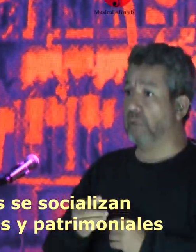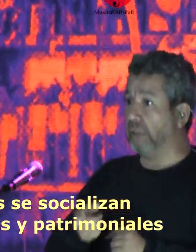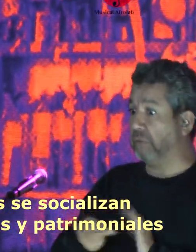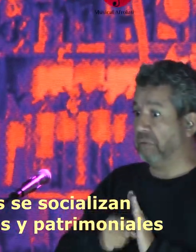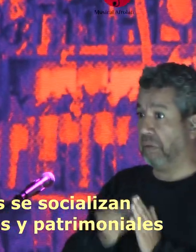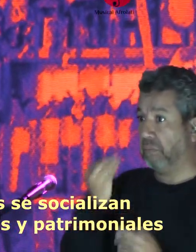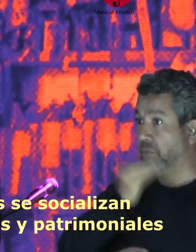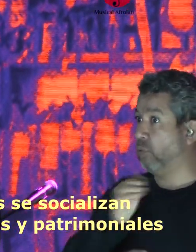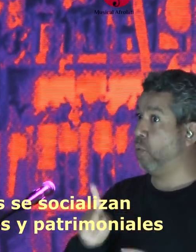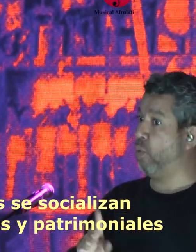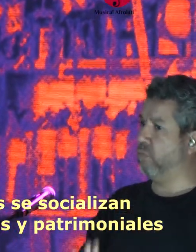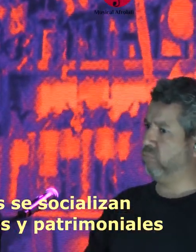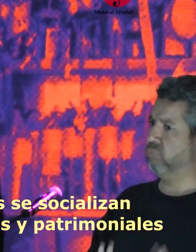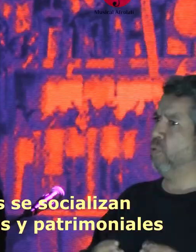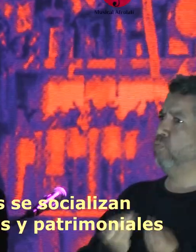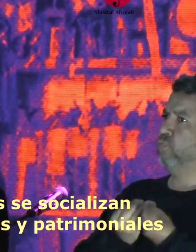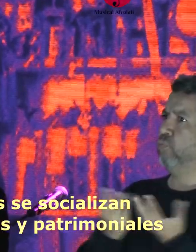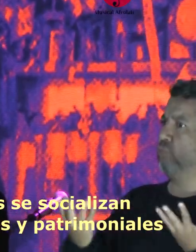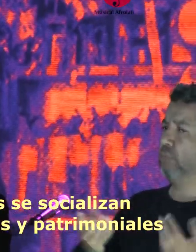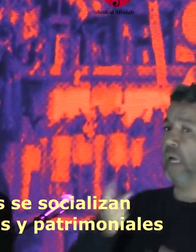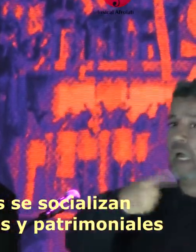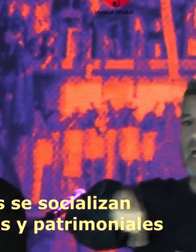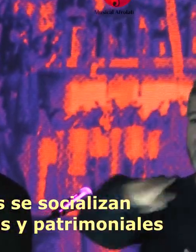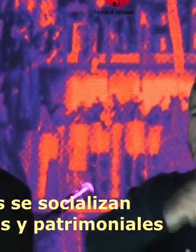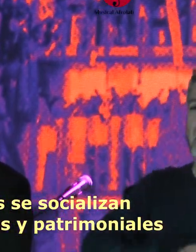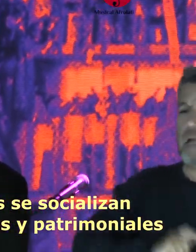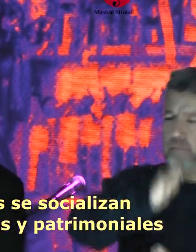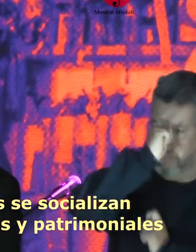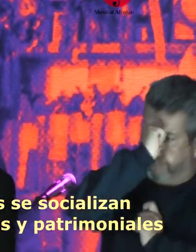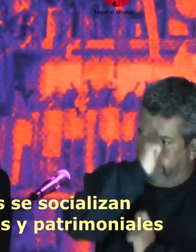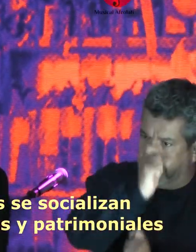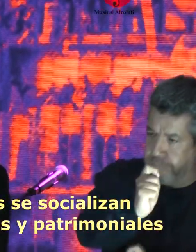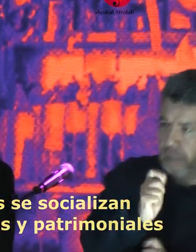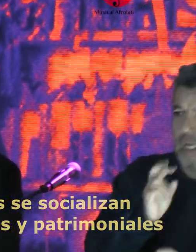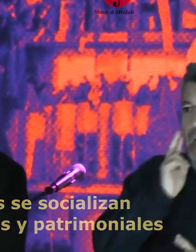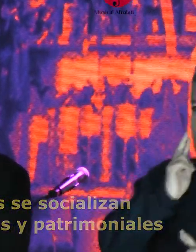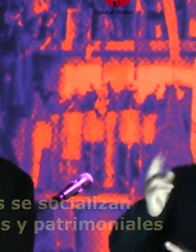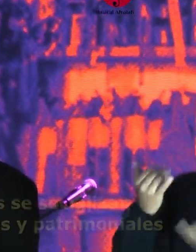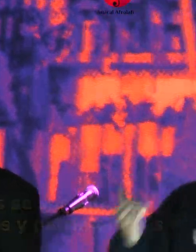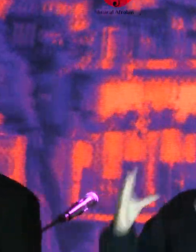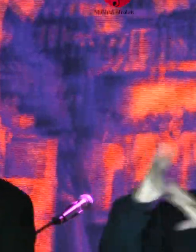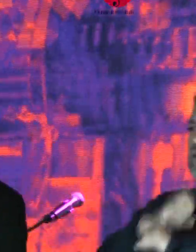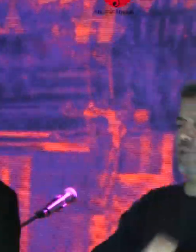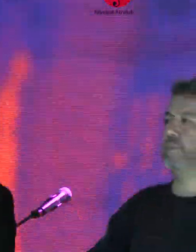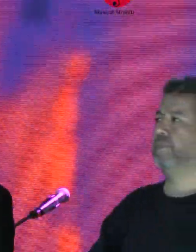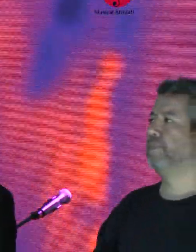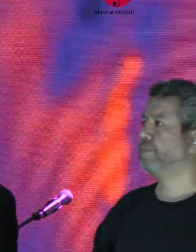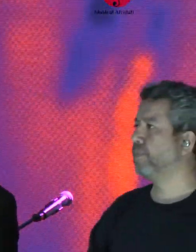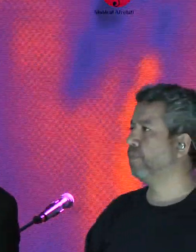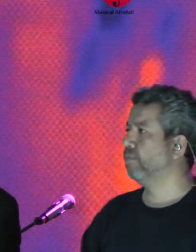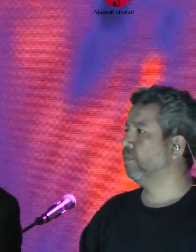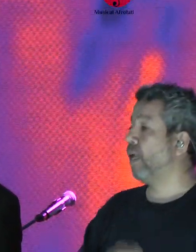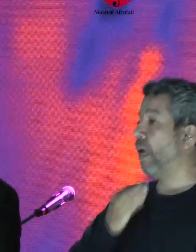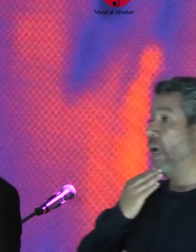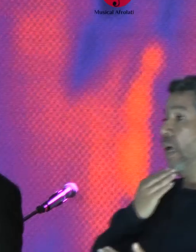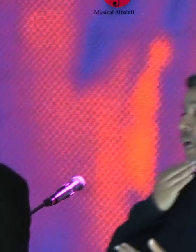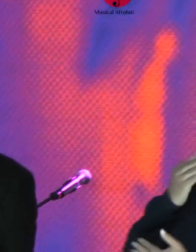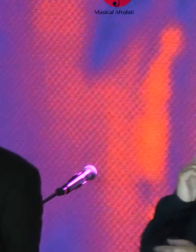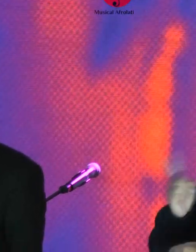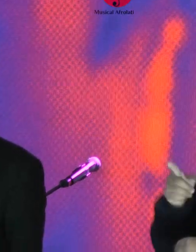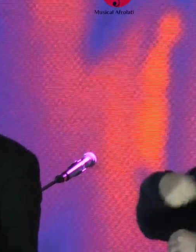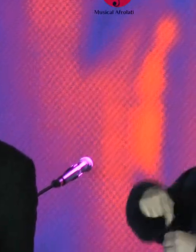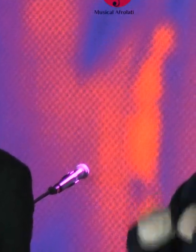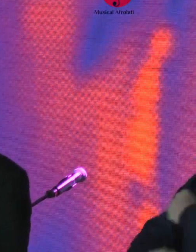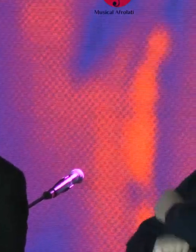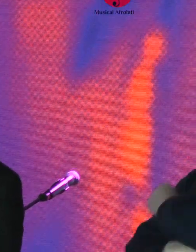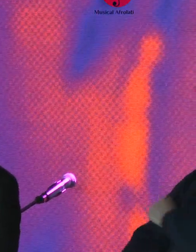poco. A ellos también mi reconocimiento esta noche. Gracias a esas